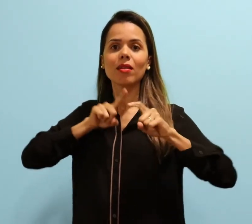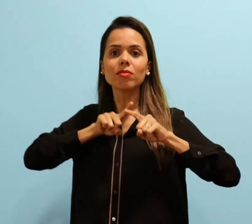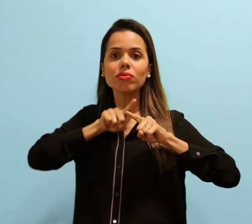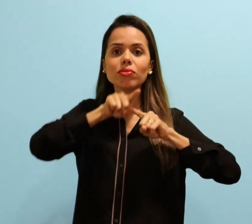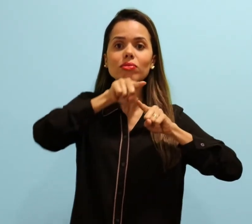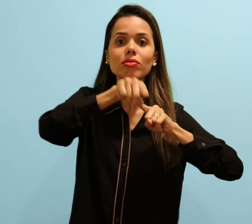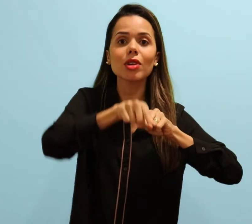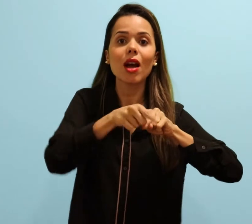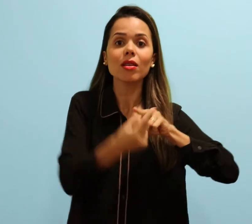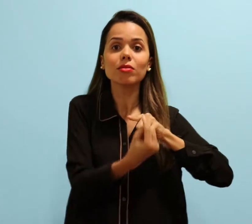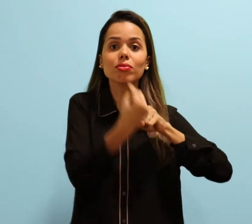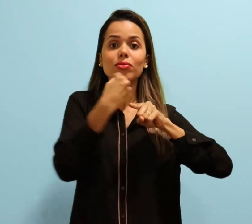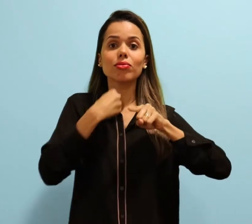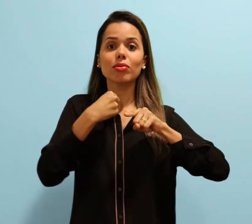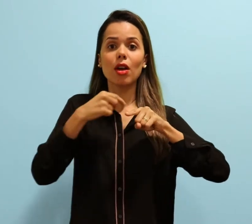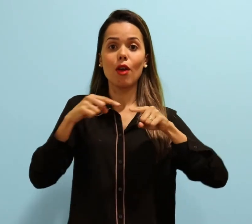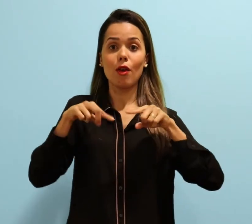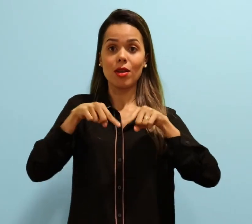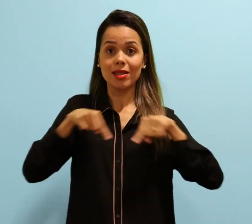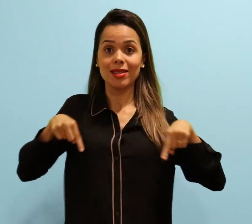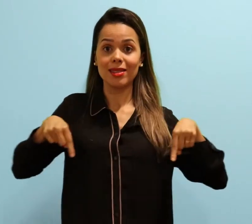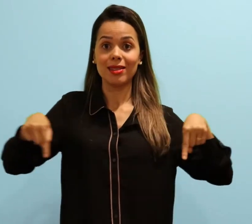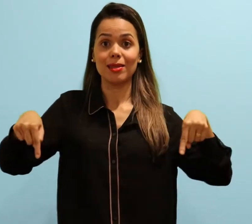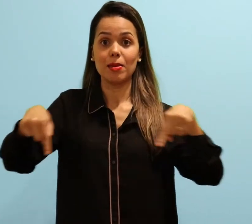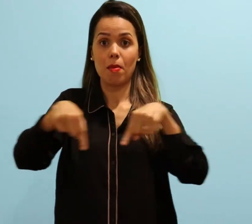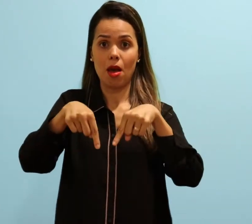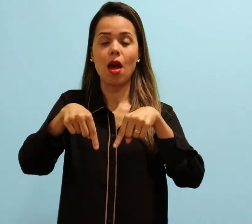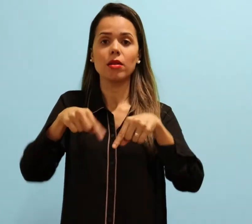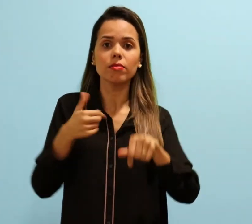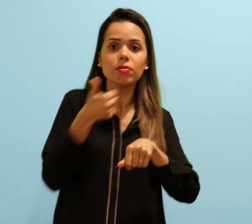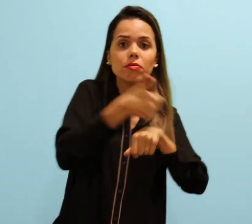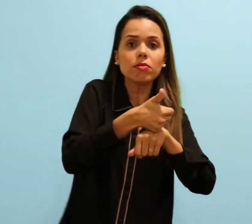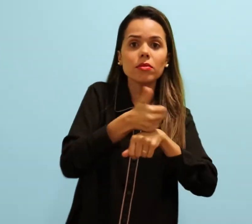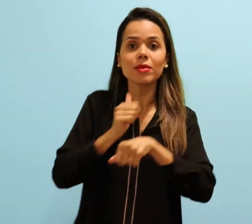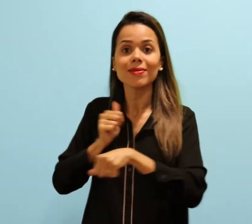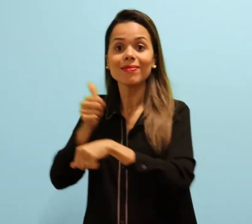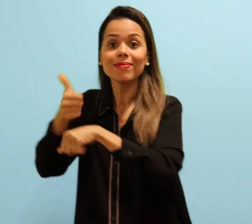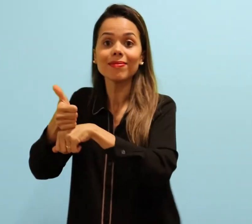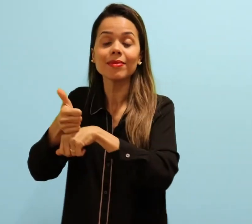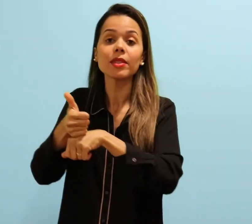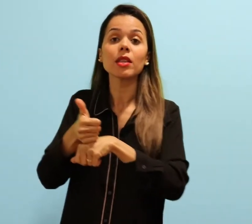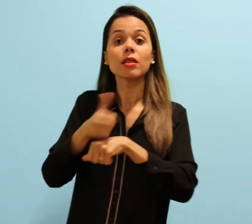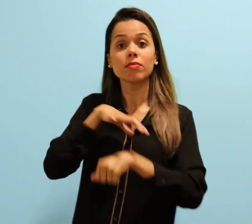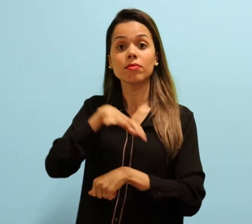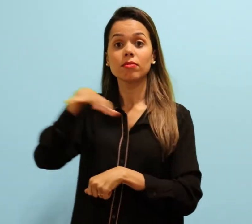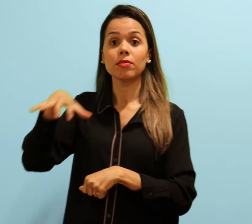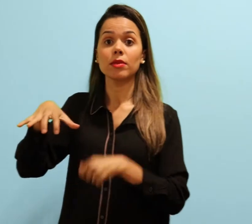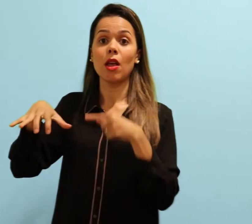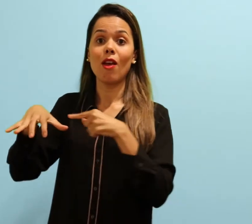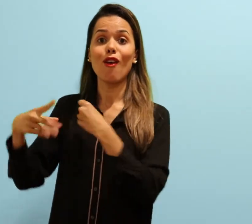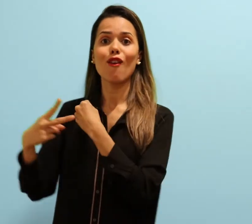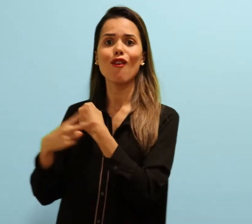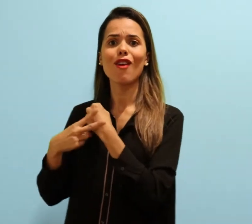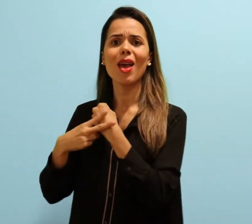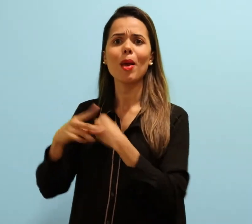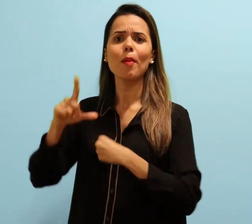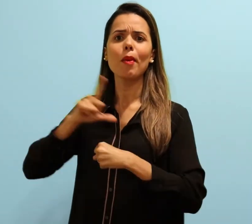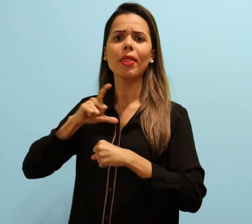no espaço de sinalização de um ponto a outro, e verbos que, por uma restrição fonológica, por